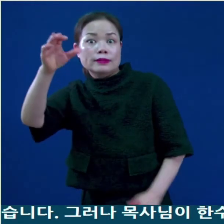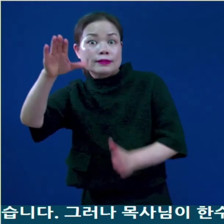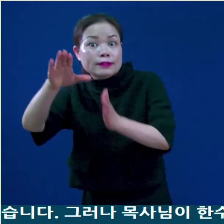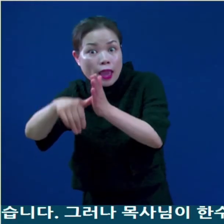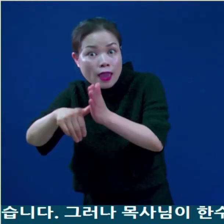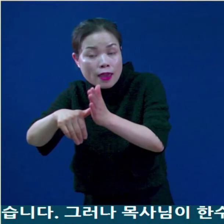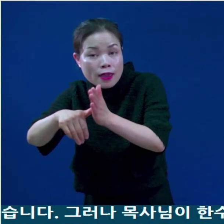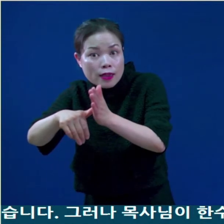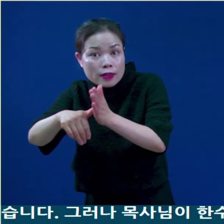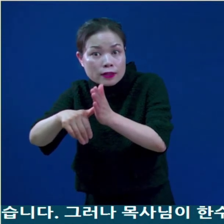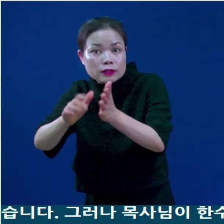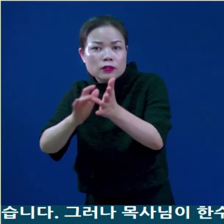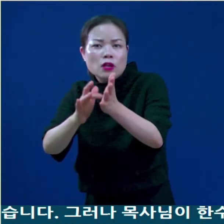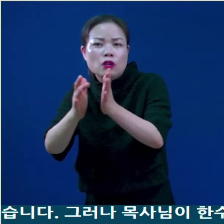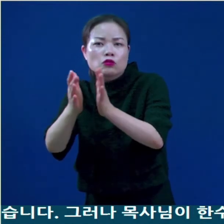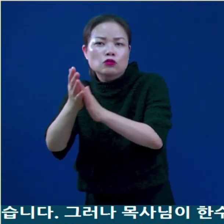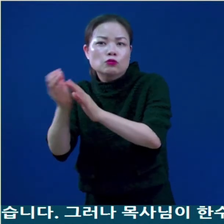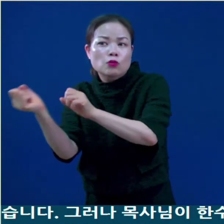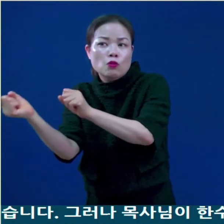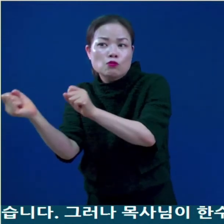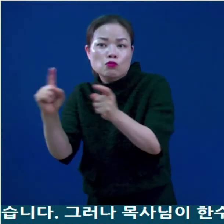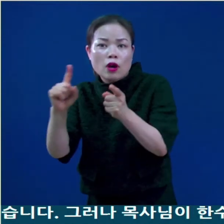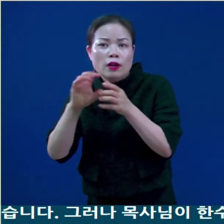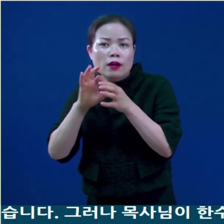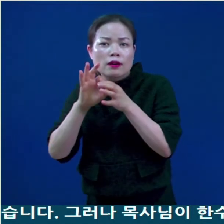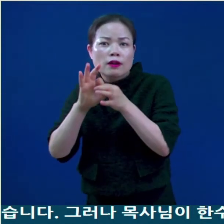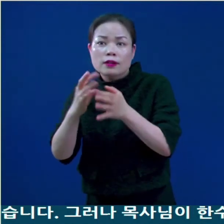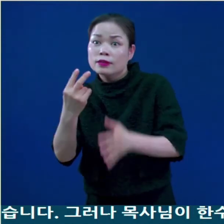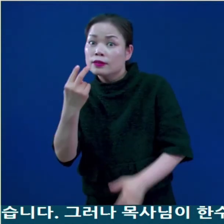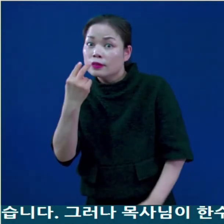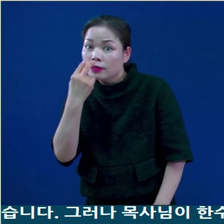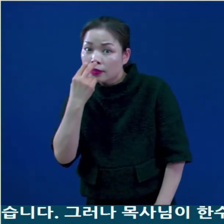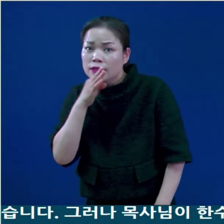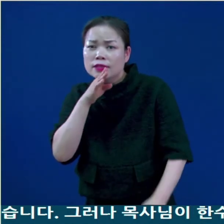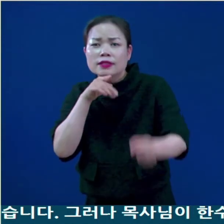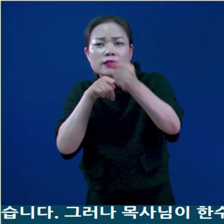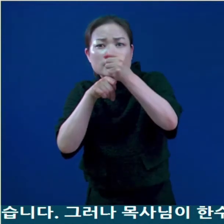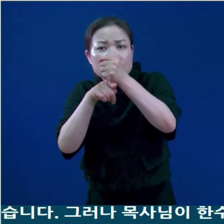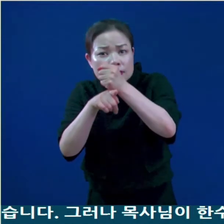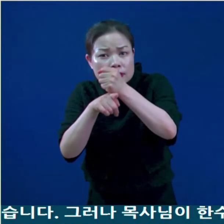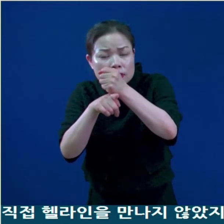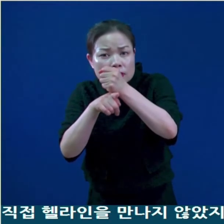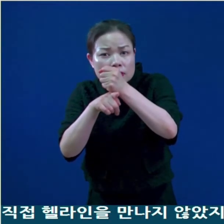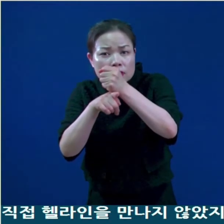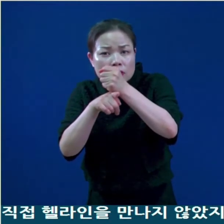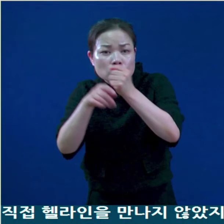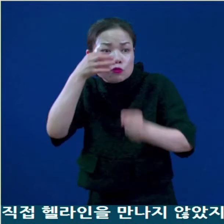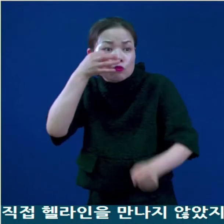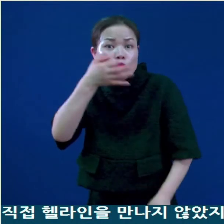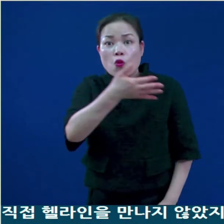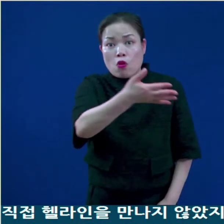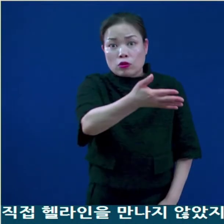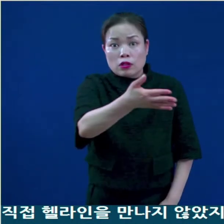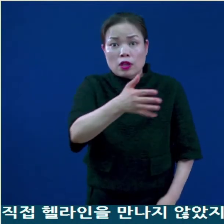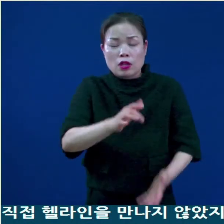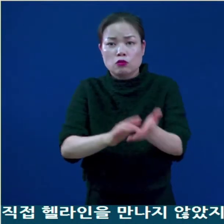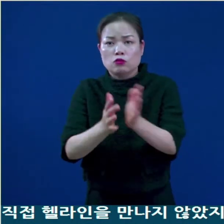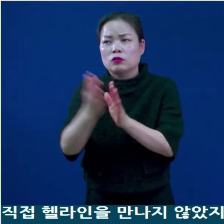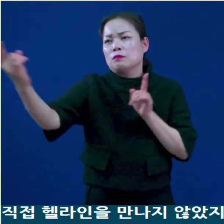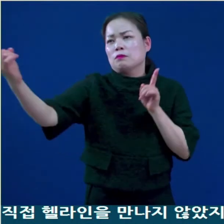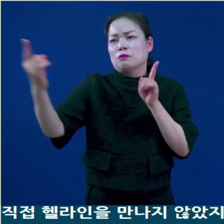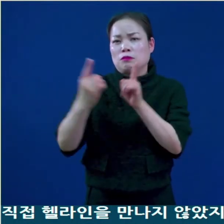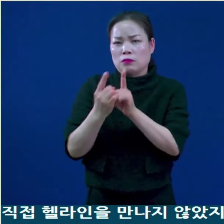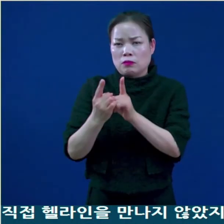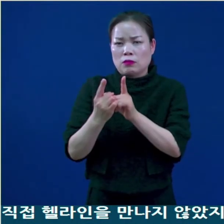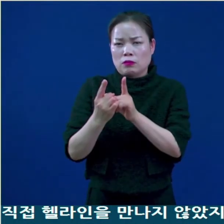그때 예수님의 부활하심을 통해서 생명, 진리 이것을 보여주는 게 예수님을 뵙고자 하는.